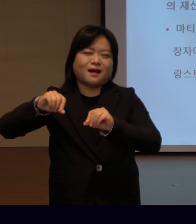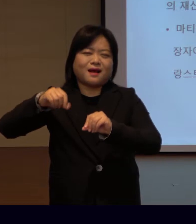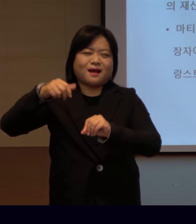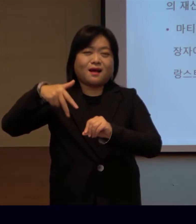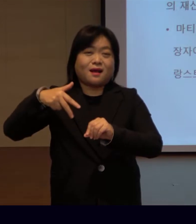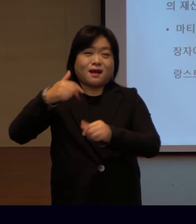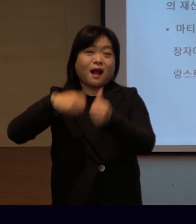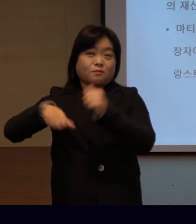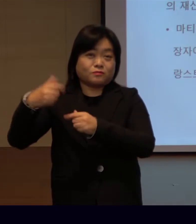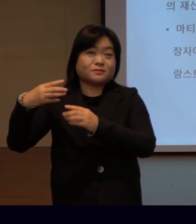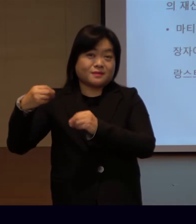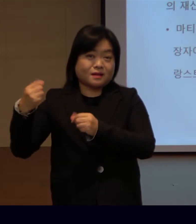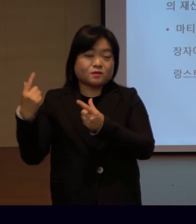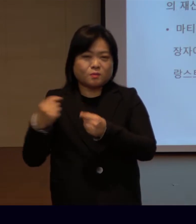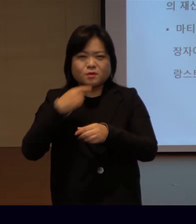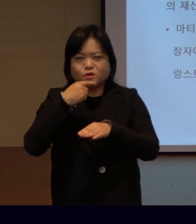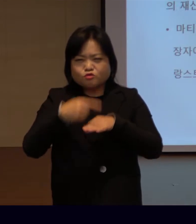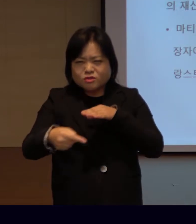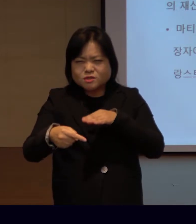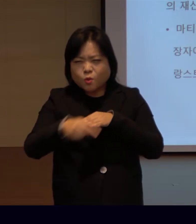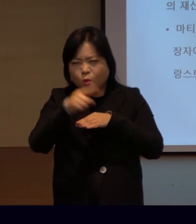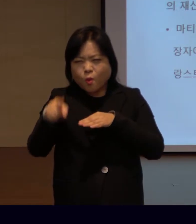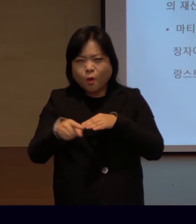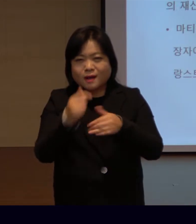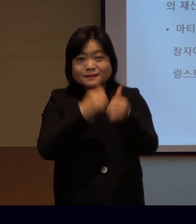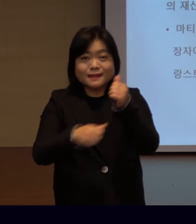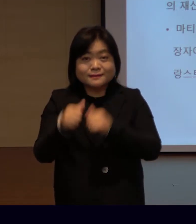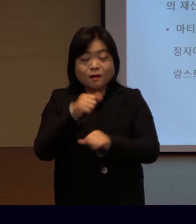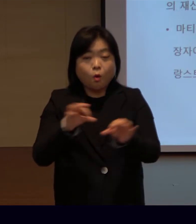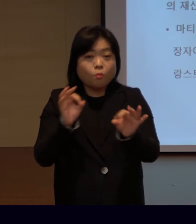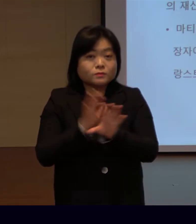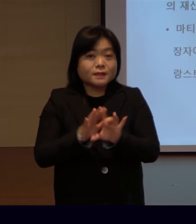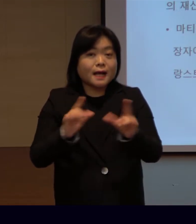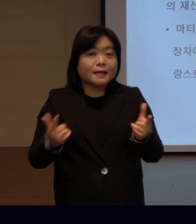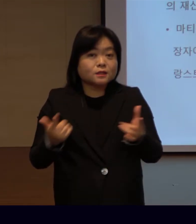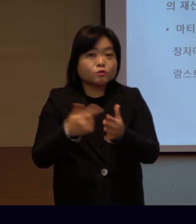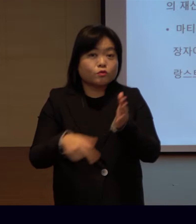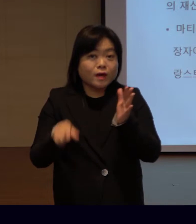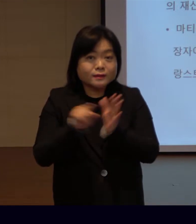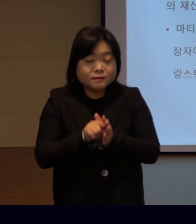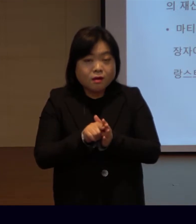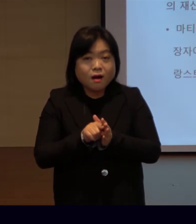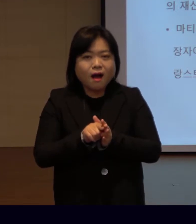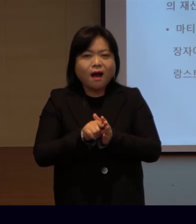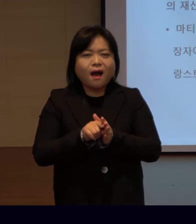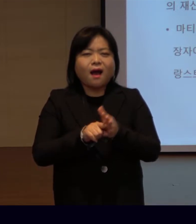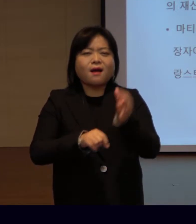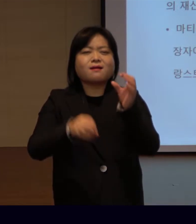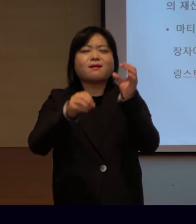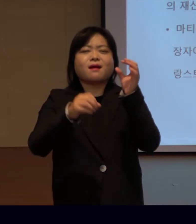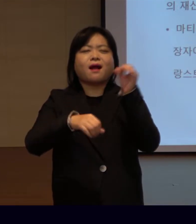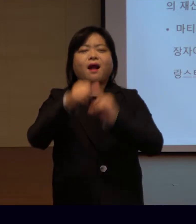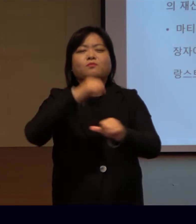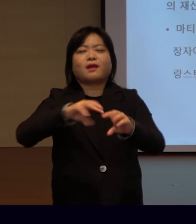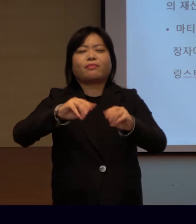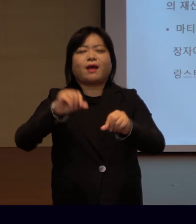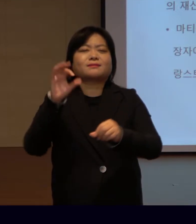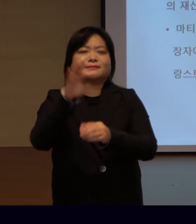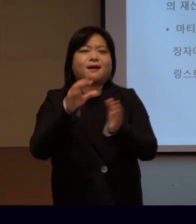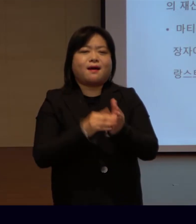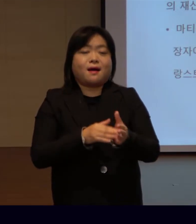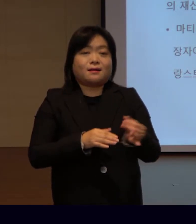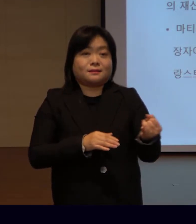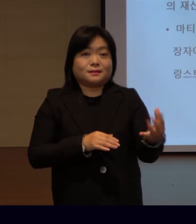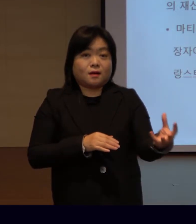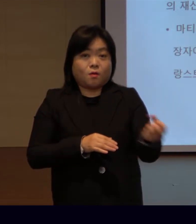귀족 가문의 재산을 없애지 않기 위해서 가문의 땅을 사요. 그러니까 지참금 얼마와